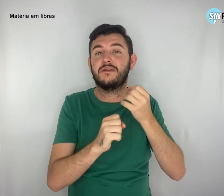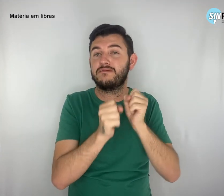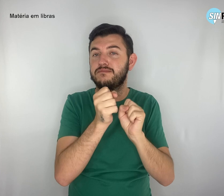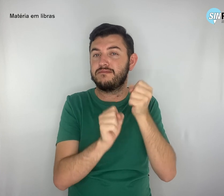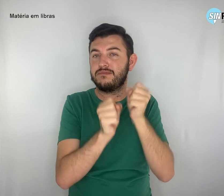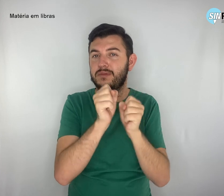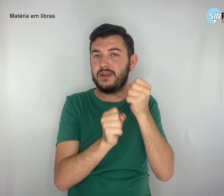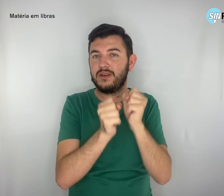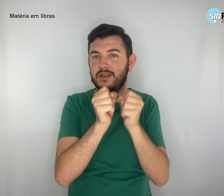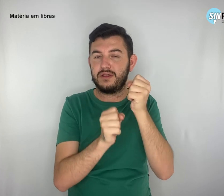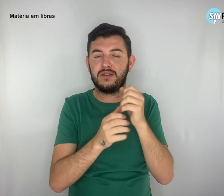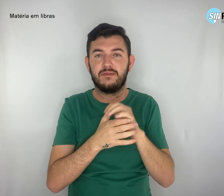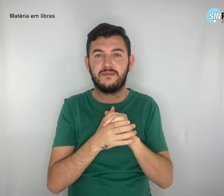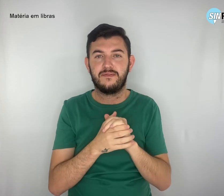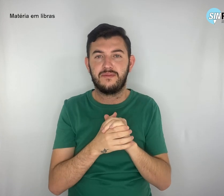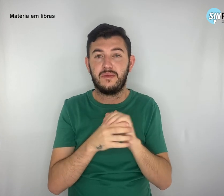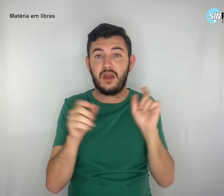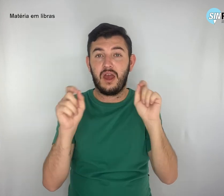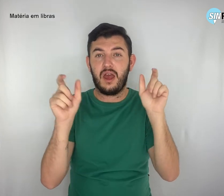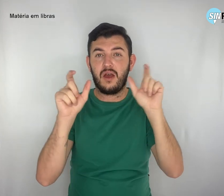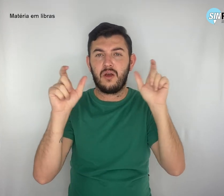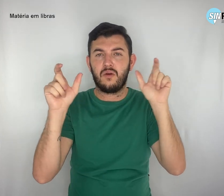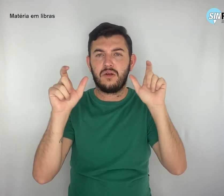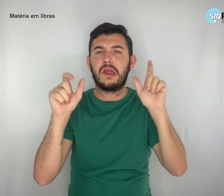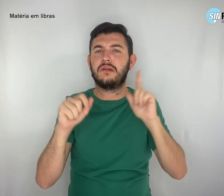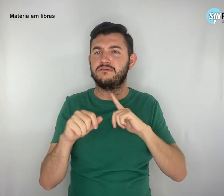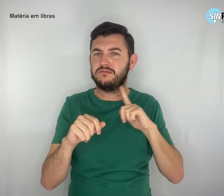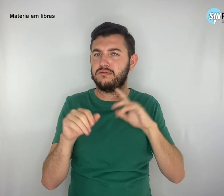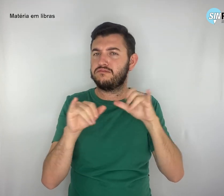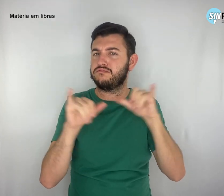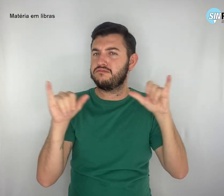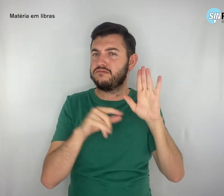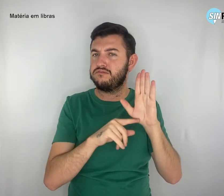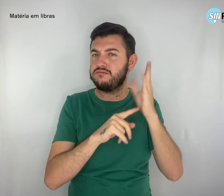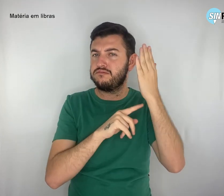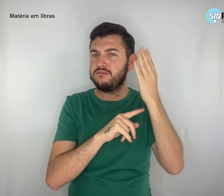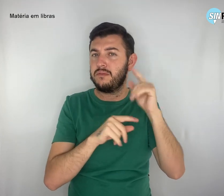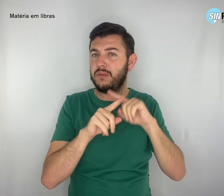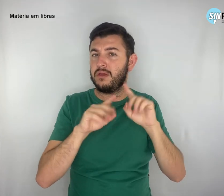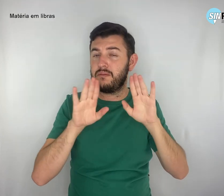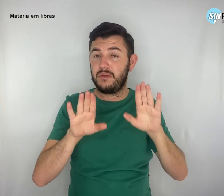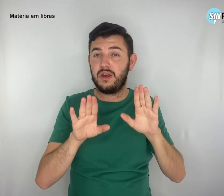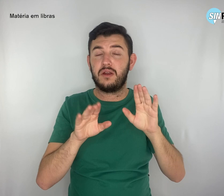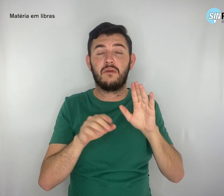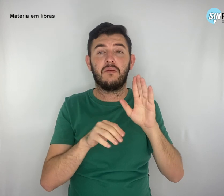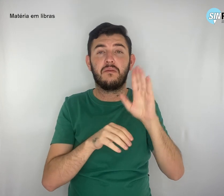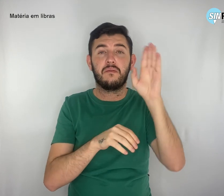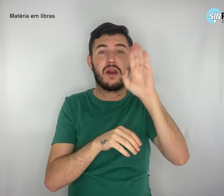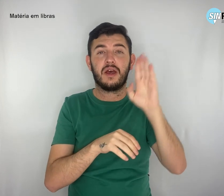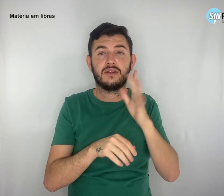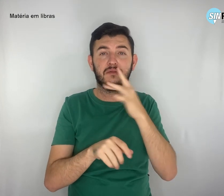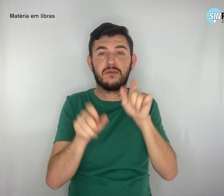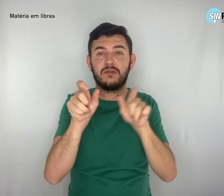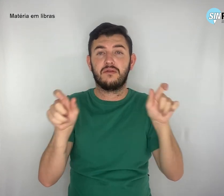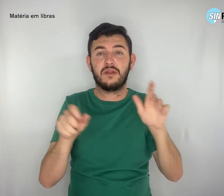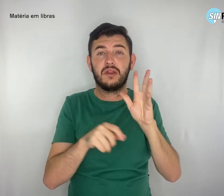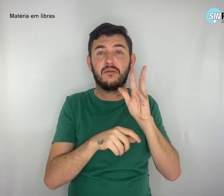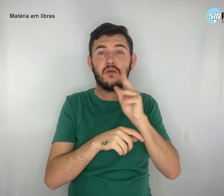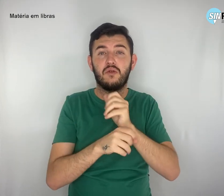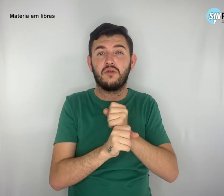notícias falsas. O Brasil demorou de 2016 a 2022 para acordar